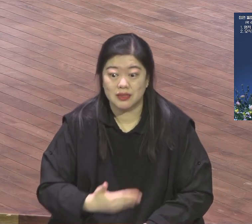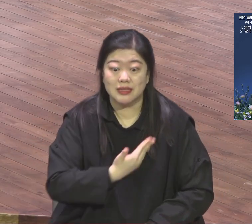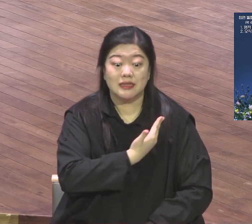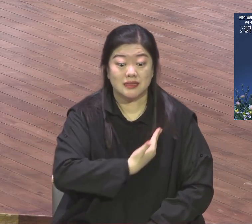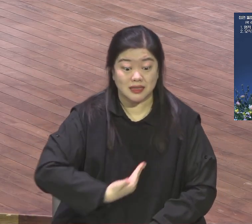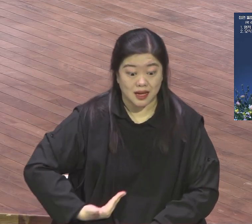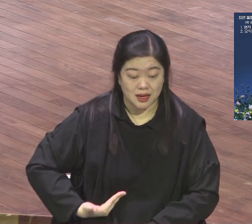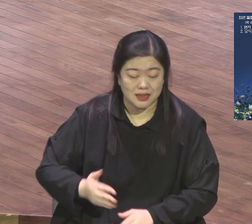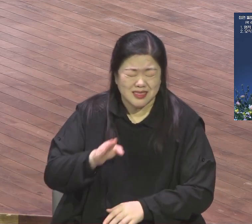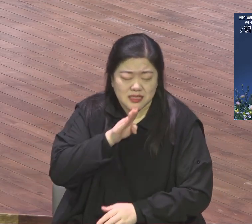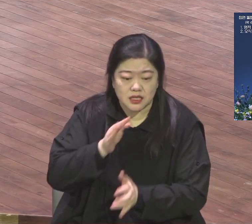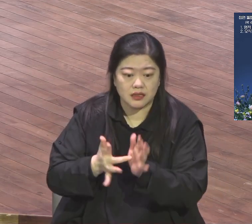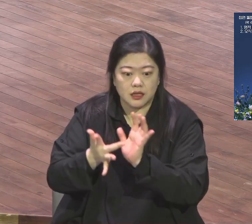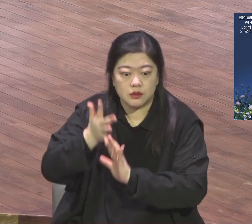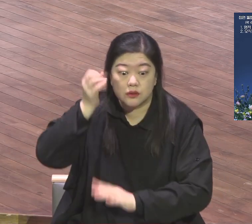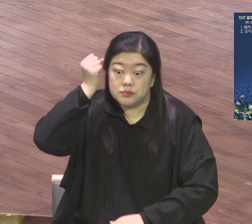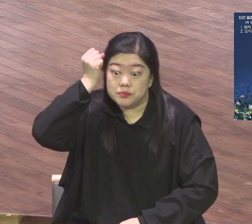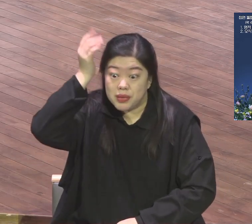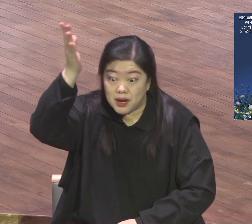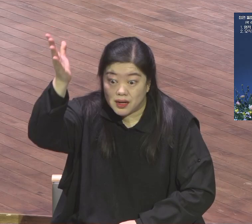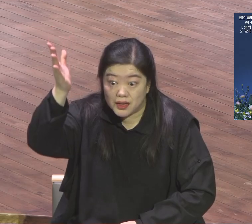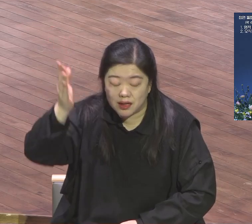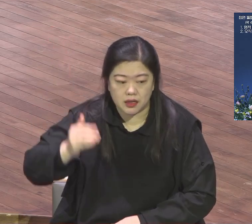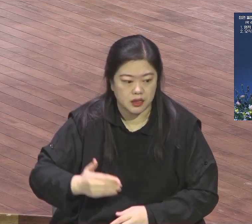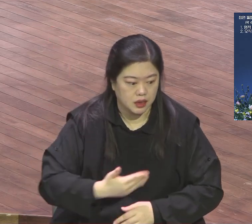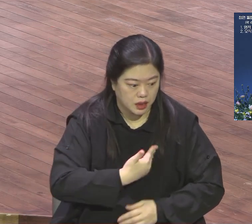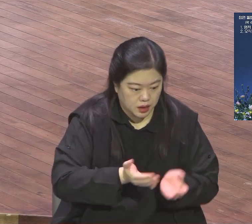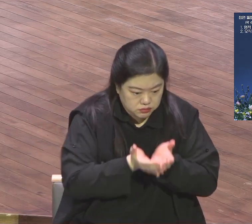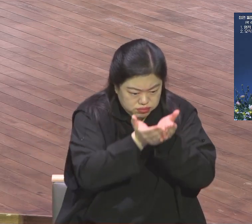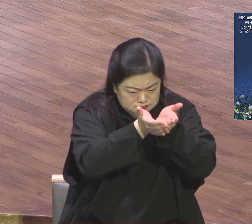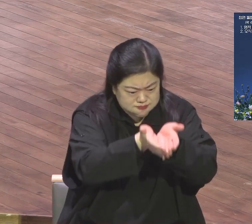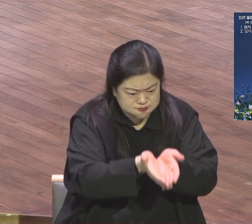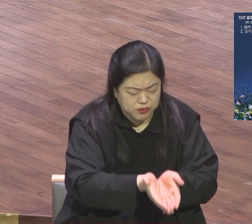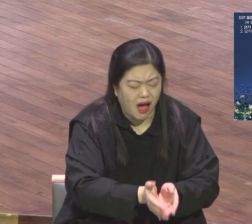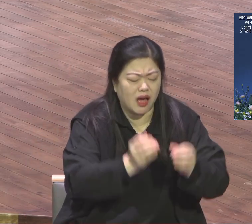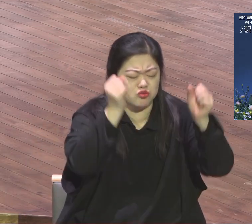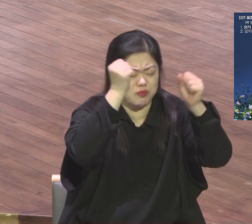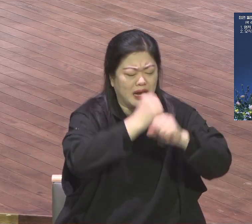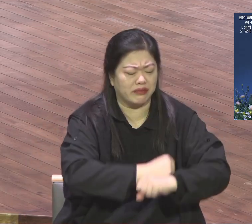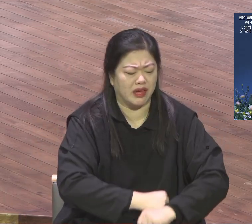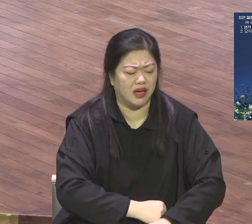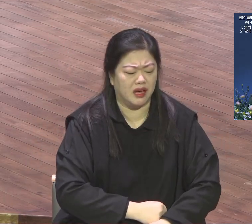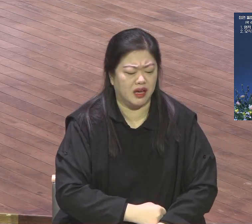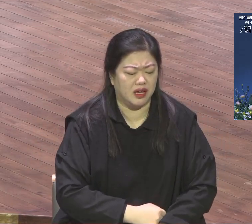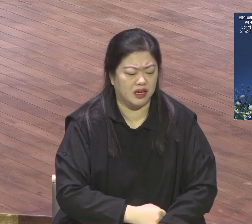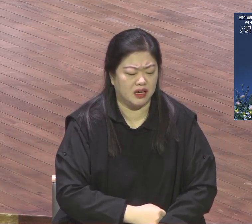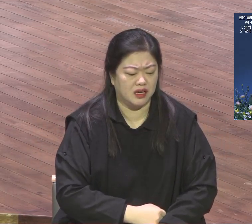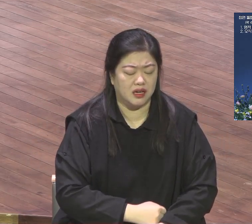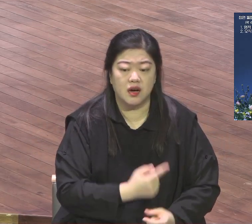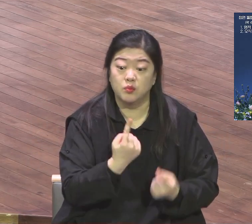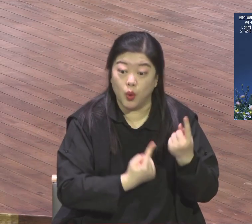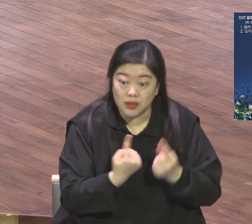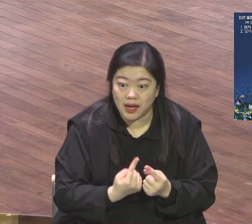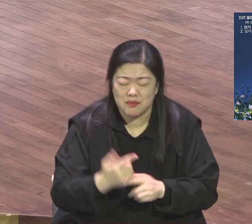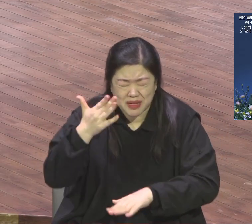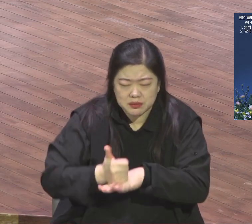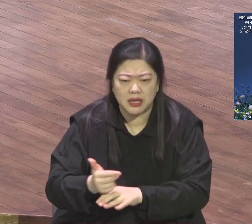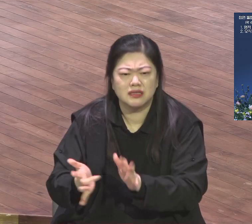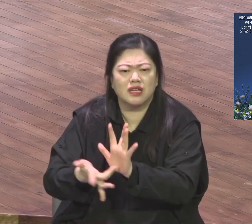오만 때만 인간의 방법을 쓰다가 다 망했다 하더라도 교회에 나왔다. 예수님에게